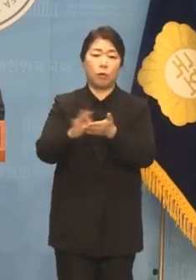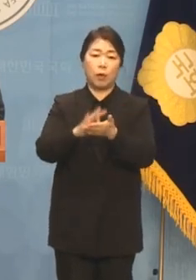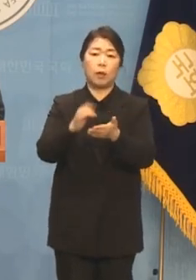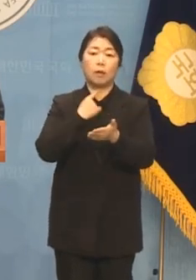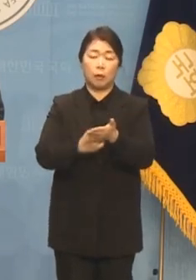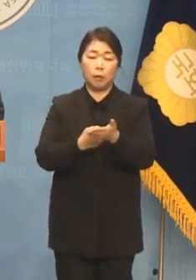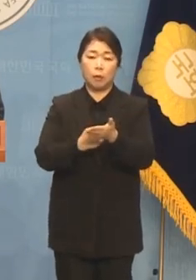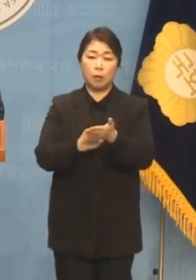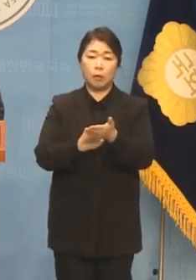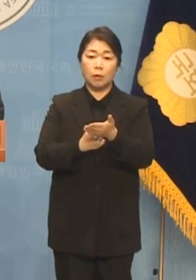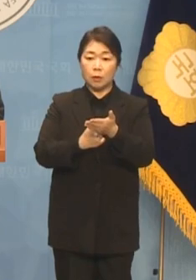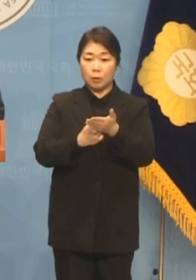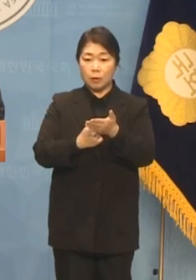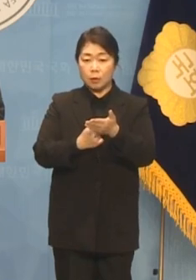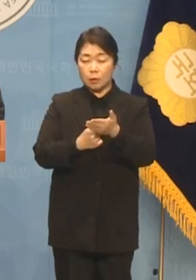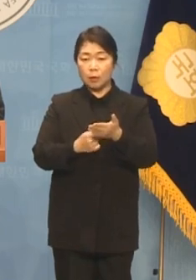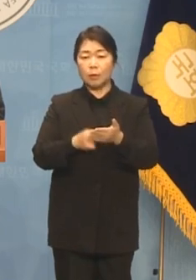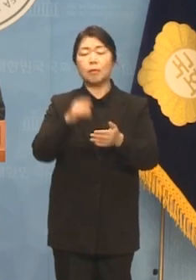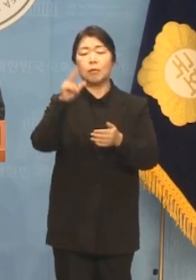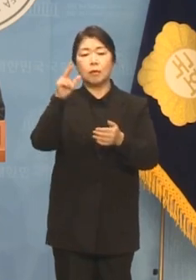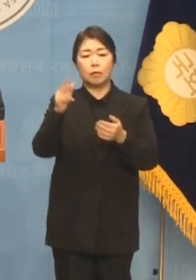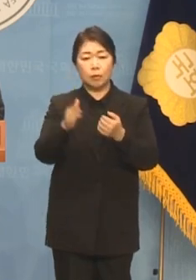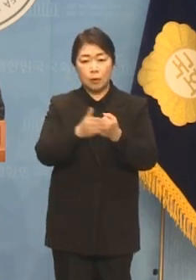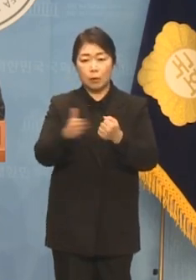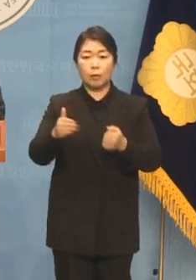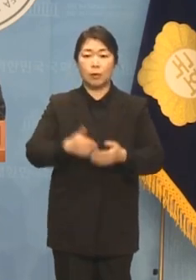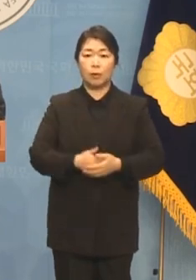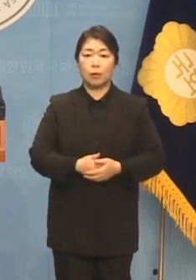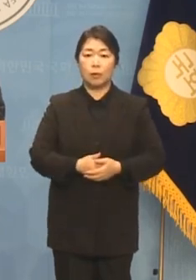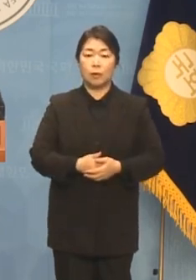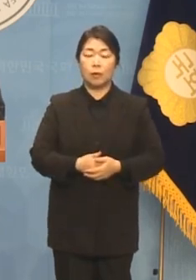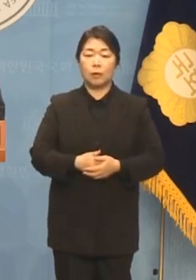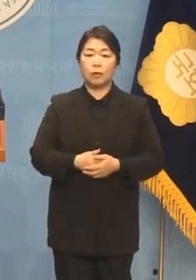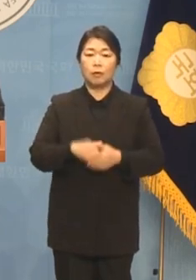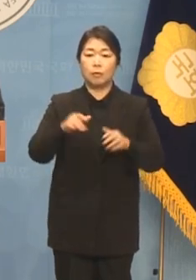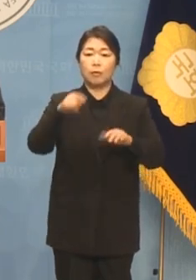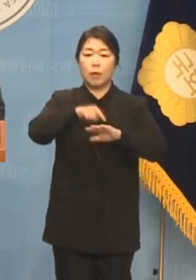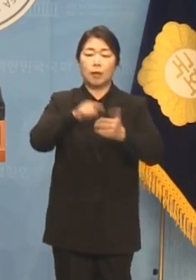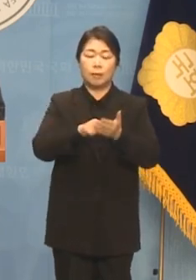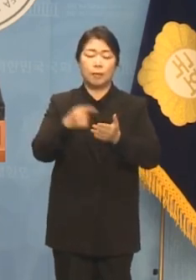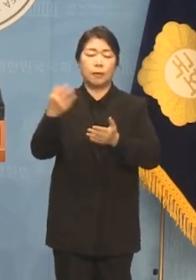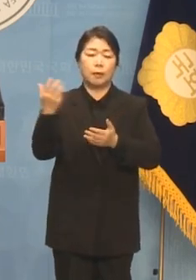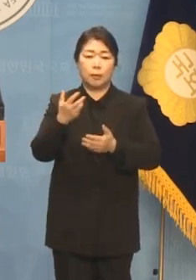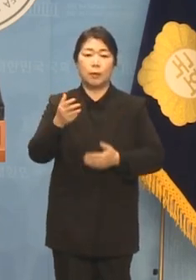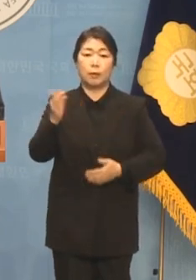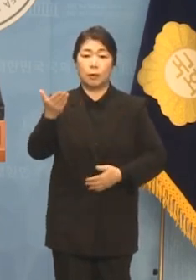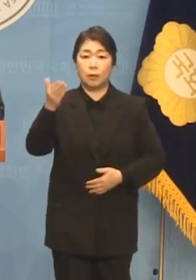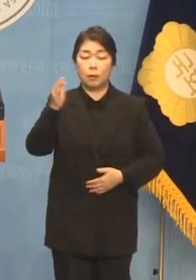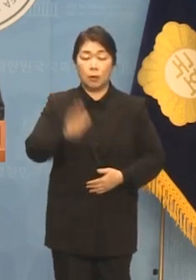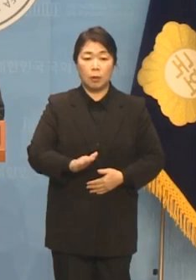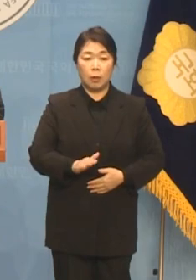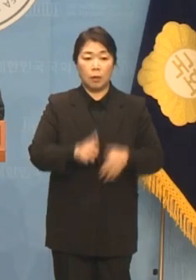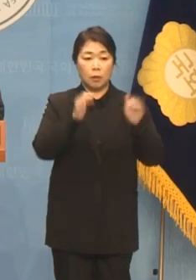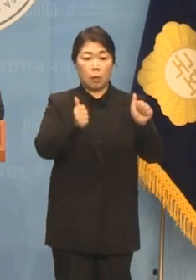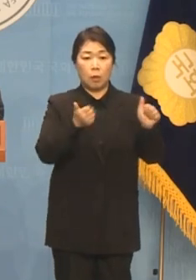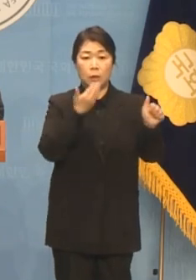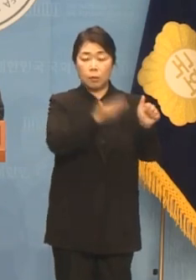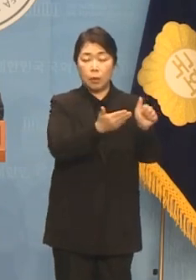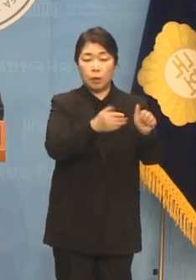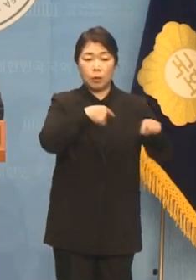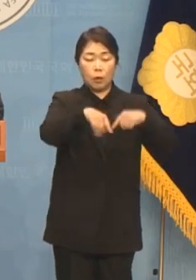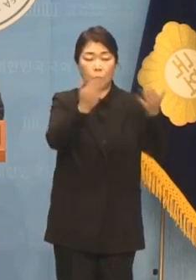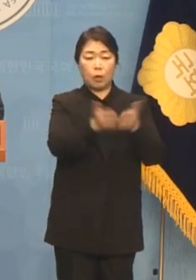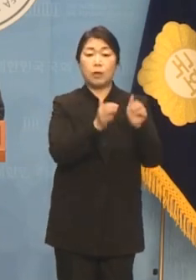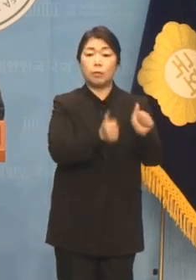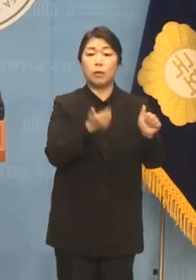국민들의 마음은 단단하게 모아졌습니다 정권 심판론이 매번 선거 때면 을에 나왔던